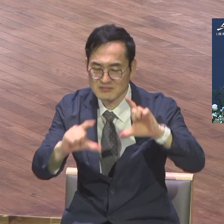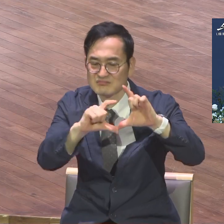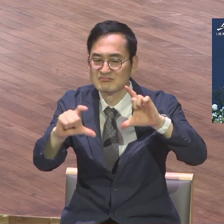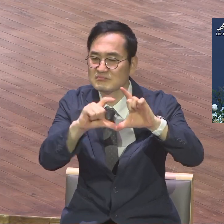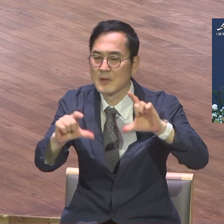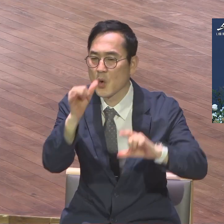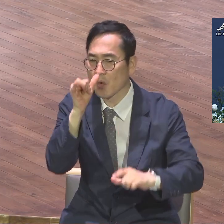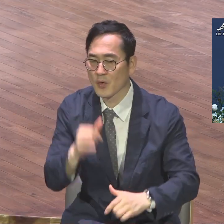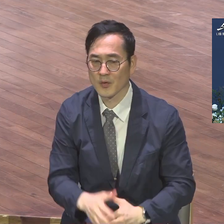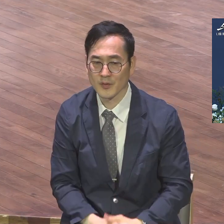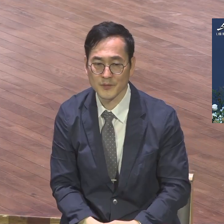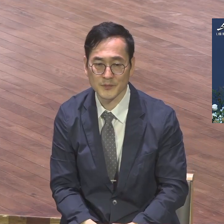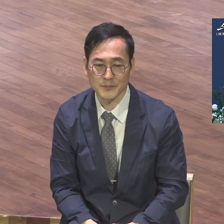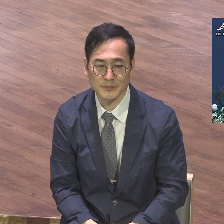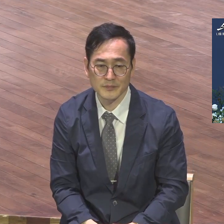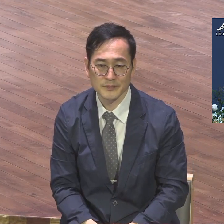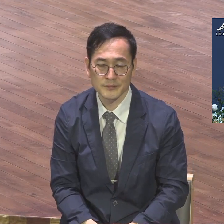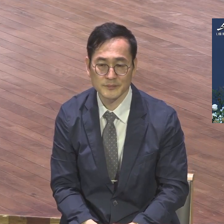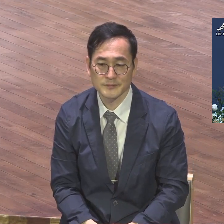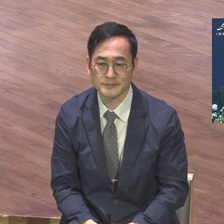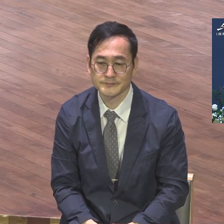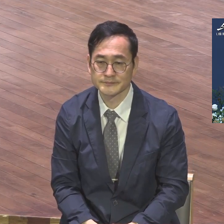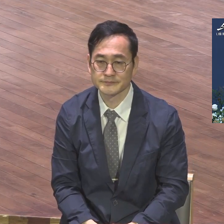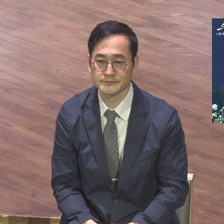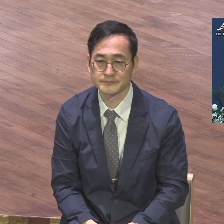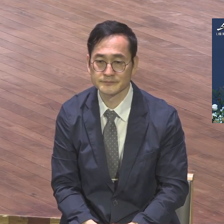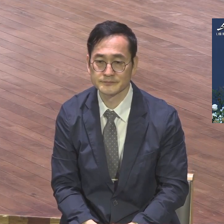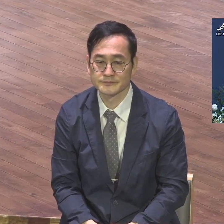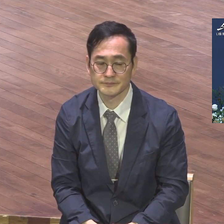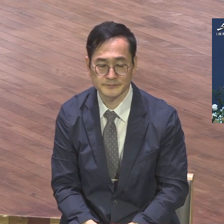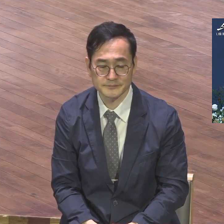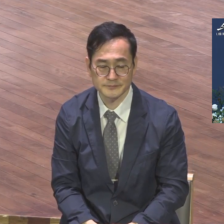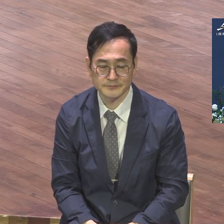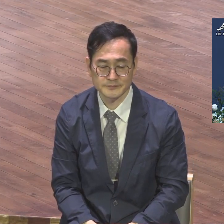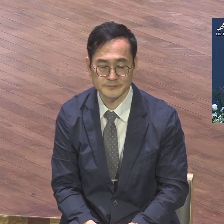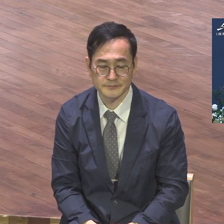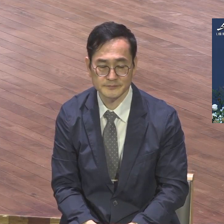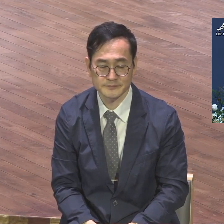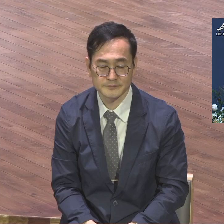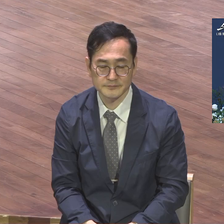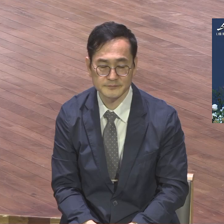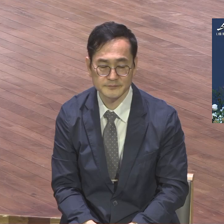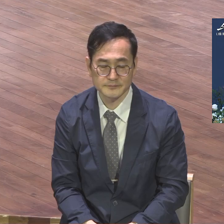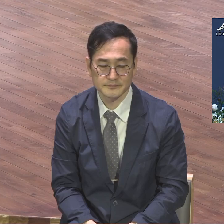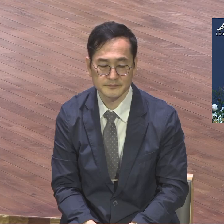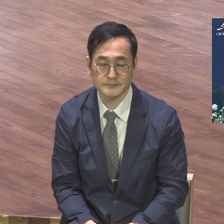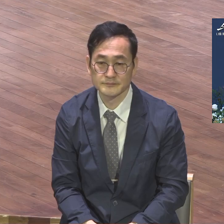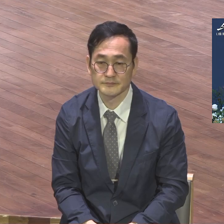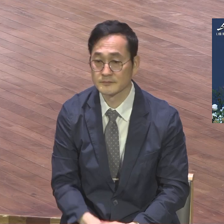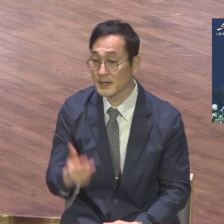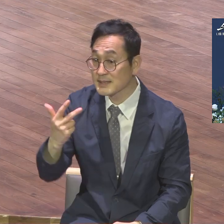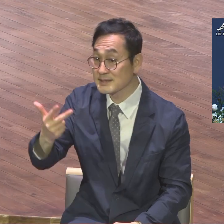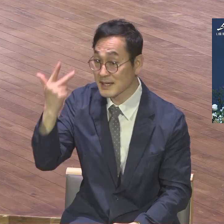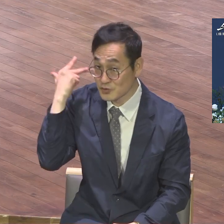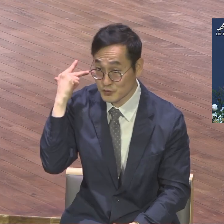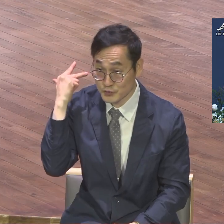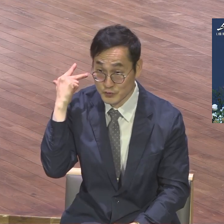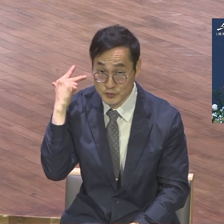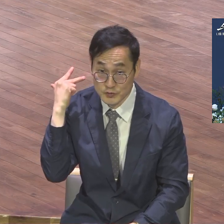그 시간표를 기억하고 말씀을 들었으면 이제 더 이해를 하기 쉬운데, 지난주에